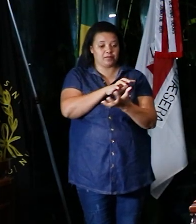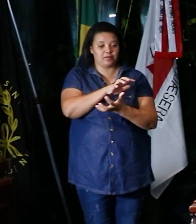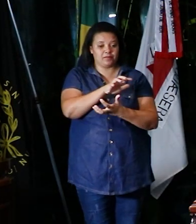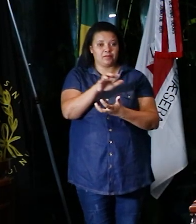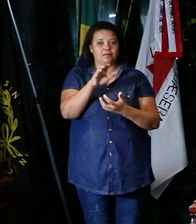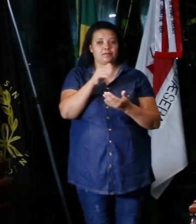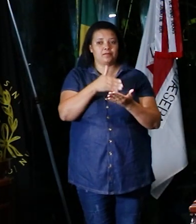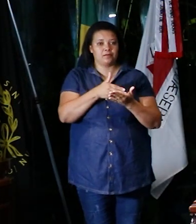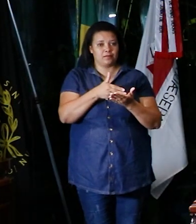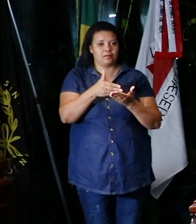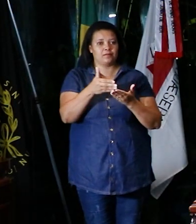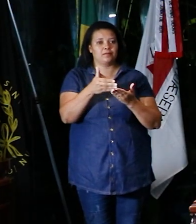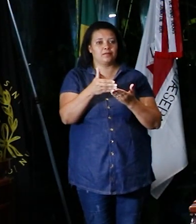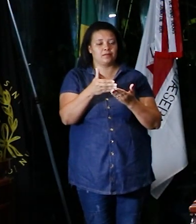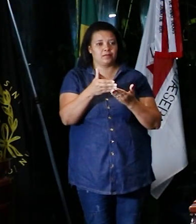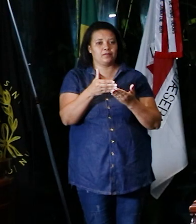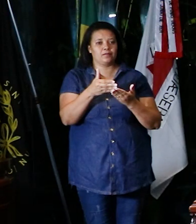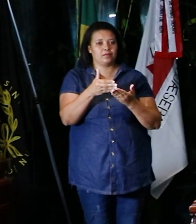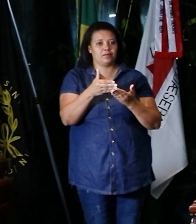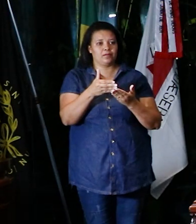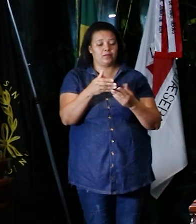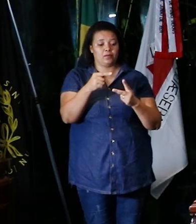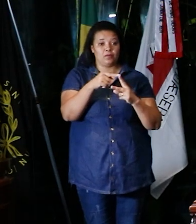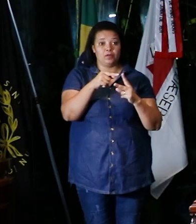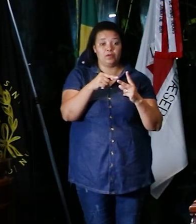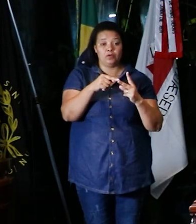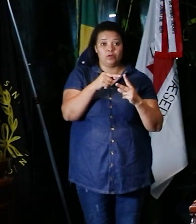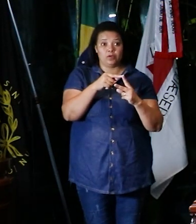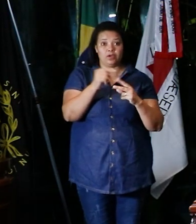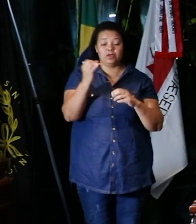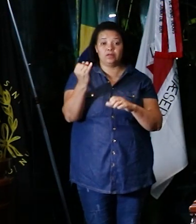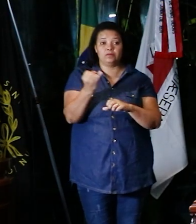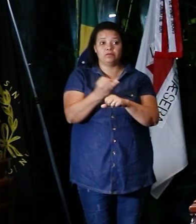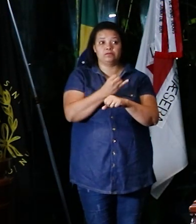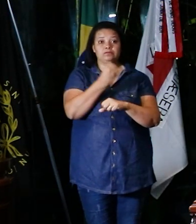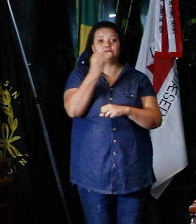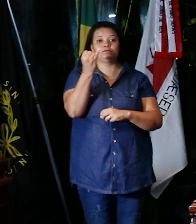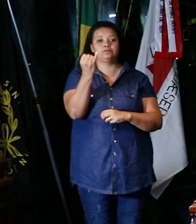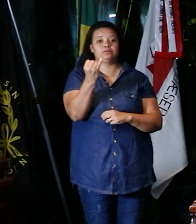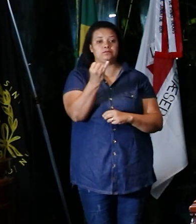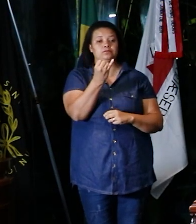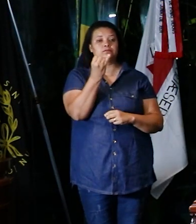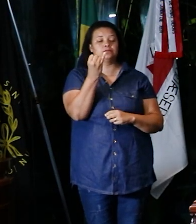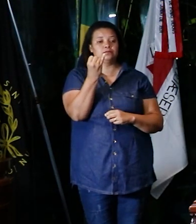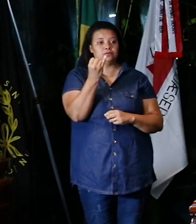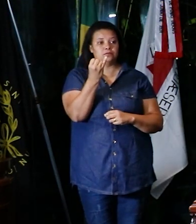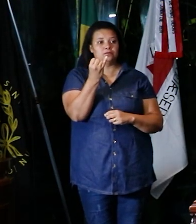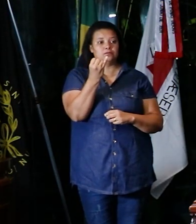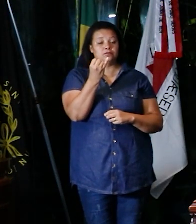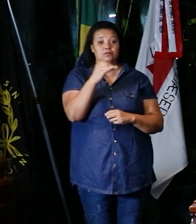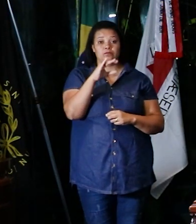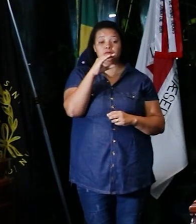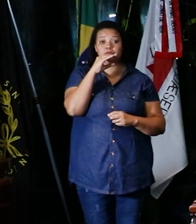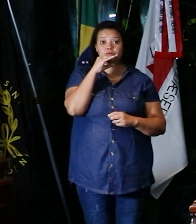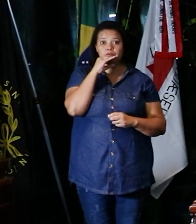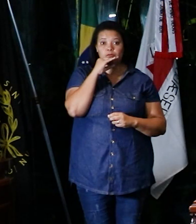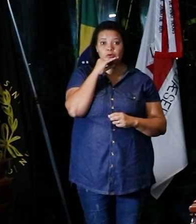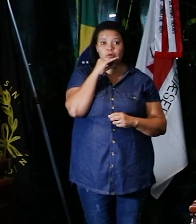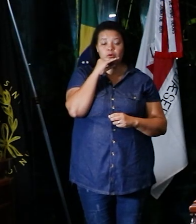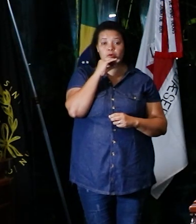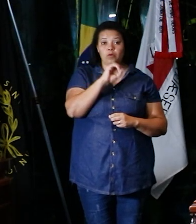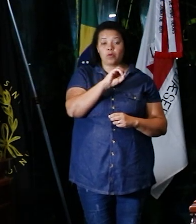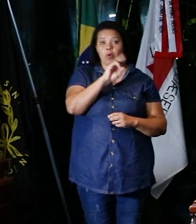outro caminho. E os dois são importantíssimos, seja o Drummond,